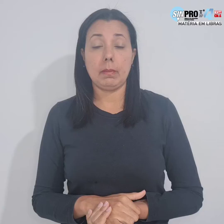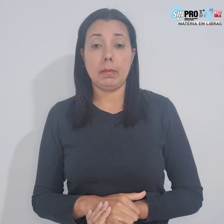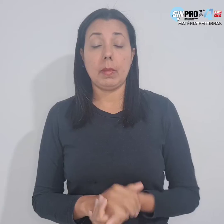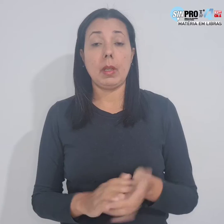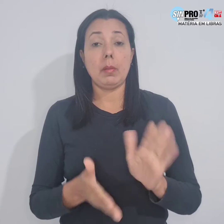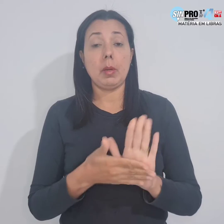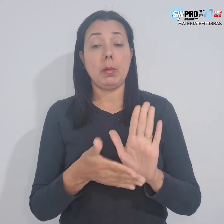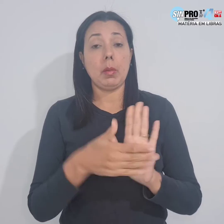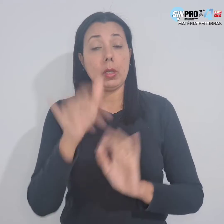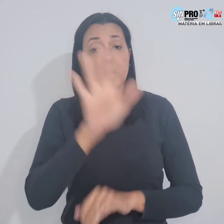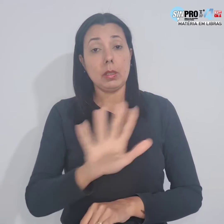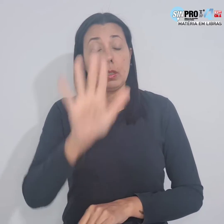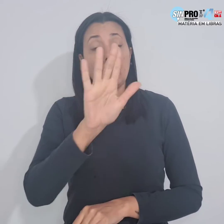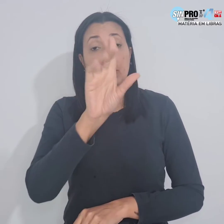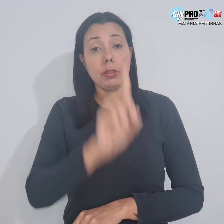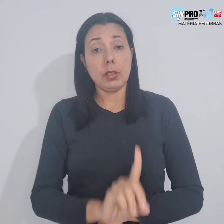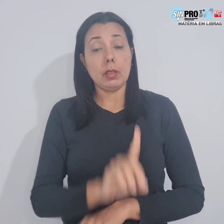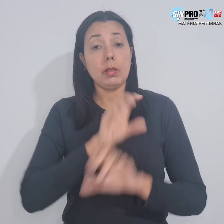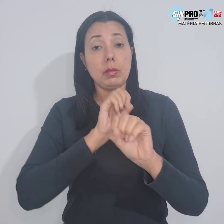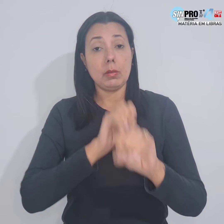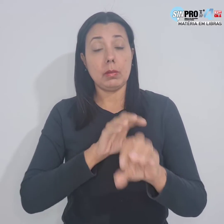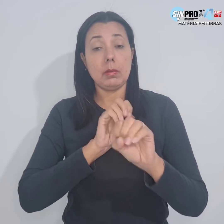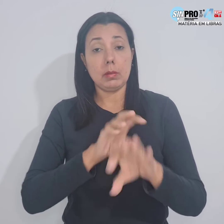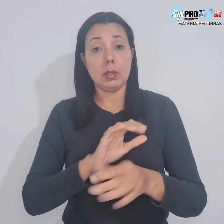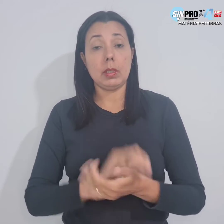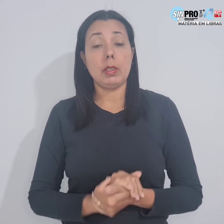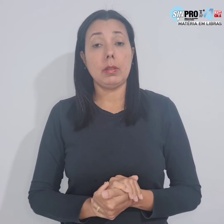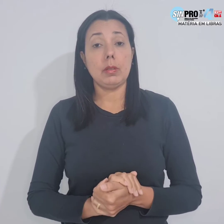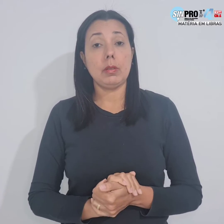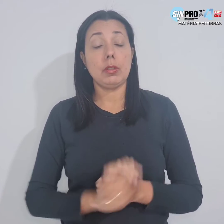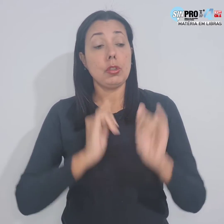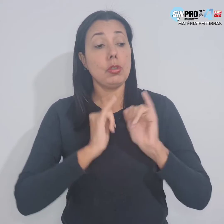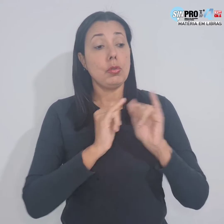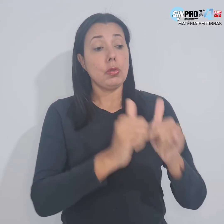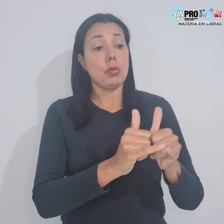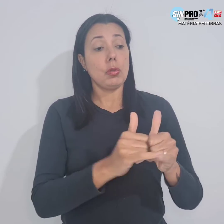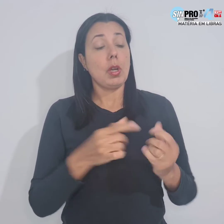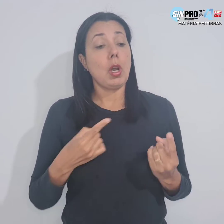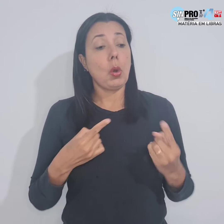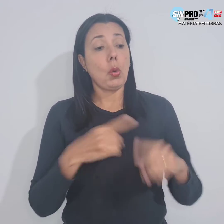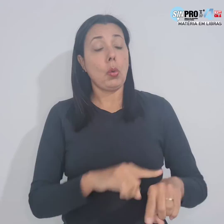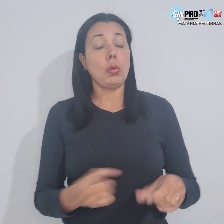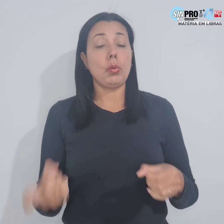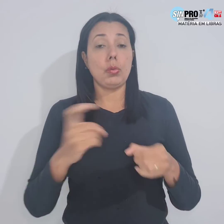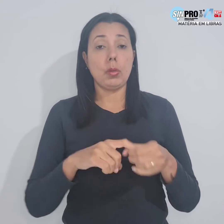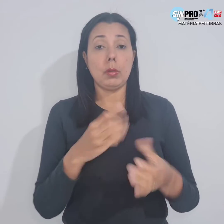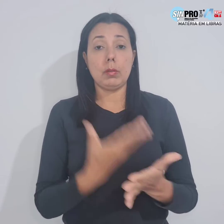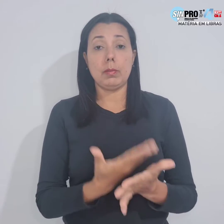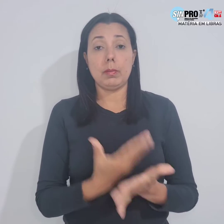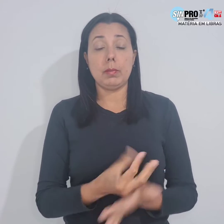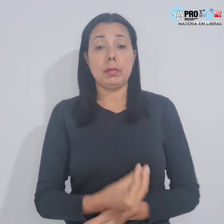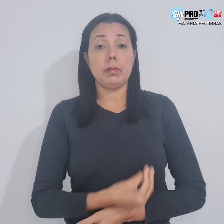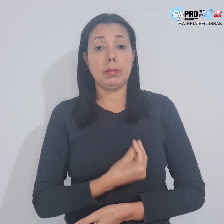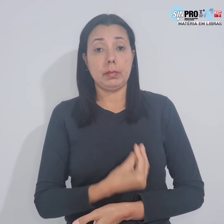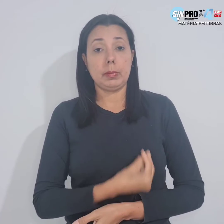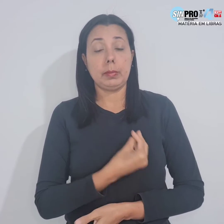Campanha Nacional pelo Direito à Educação divulga nota contra retorno das aulas presenciais.